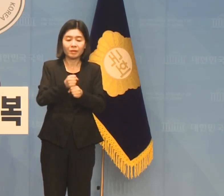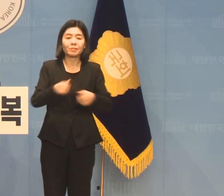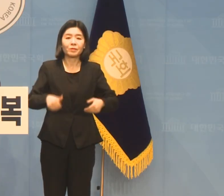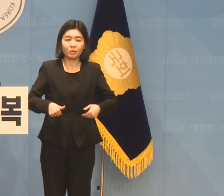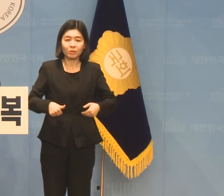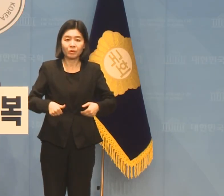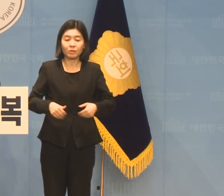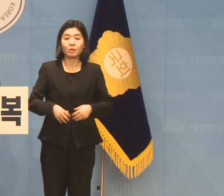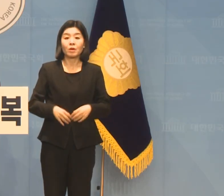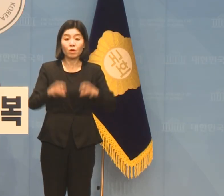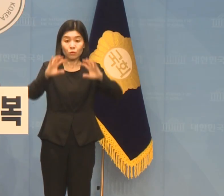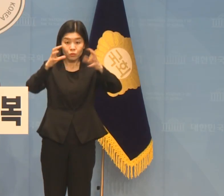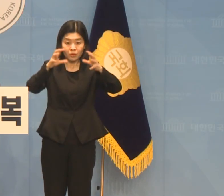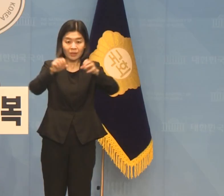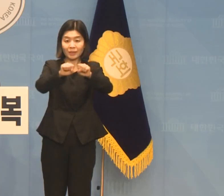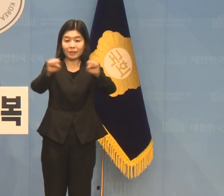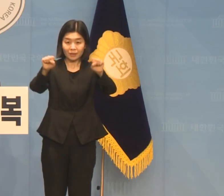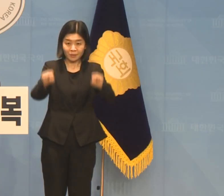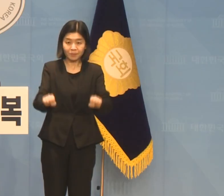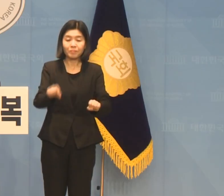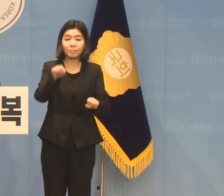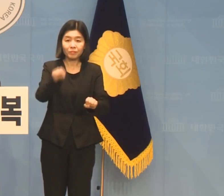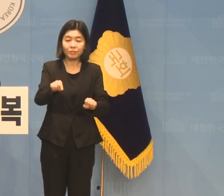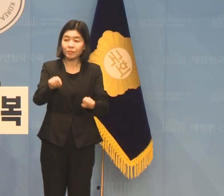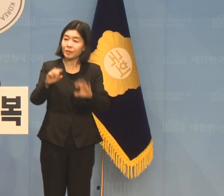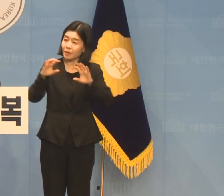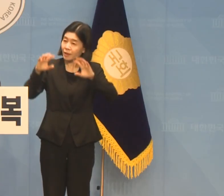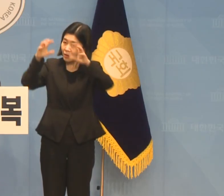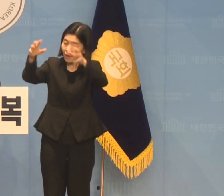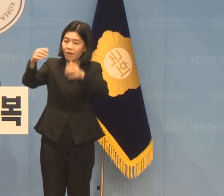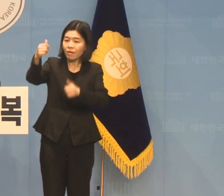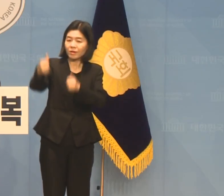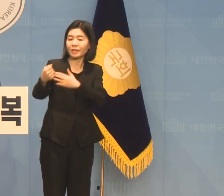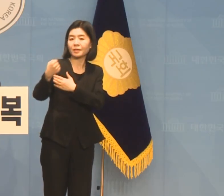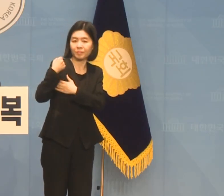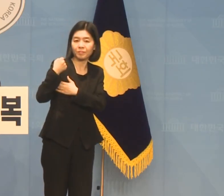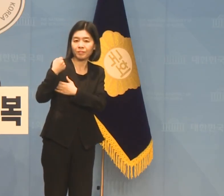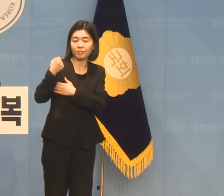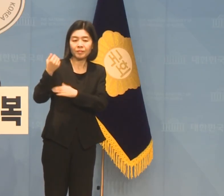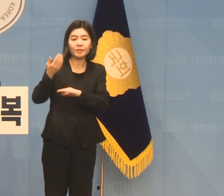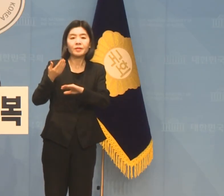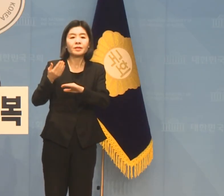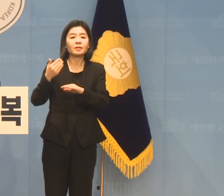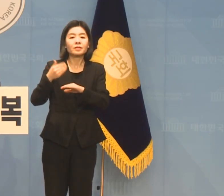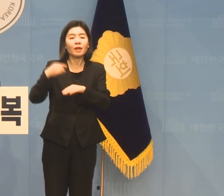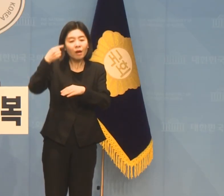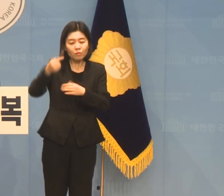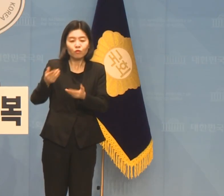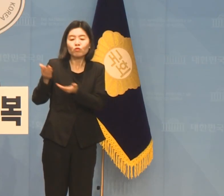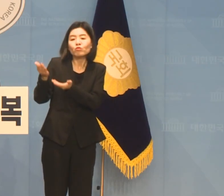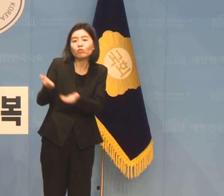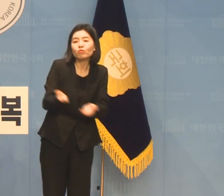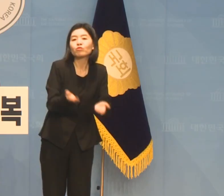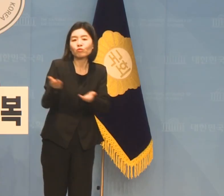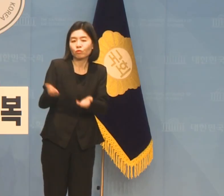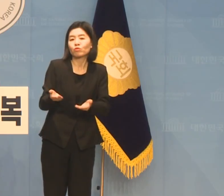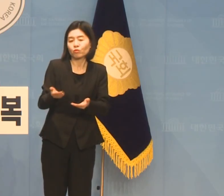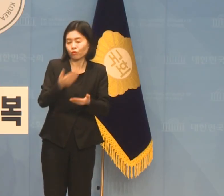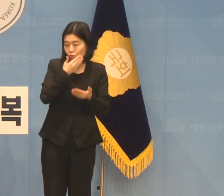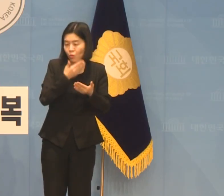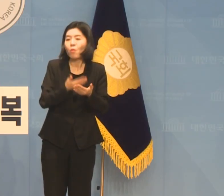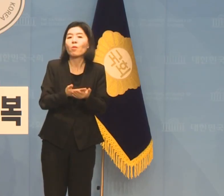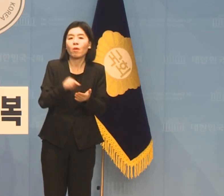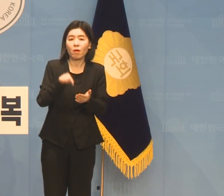시스템이야말로 글로벌 경쟁력이자 다음 세대에 물려줄 미래 자산이 될 것이기 때문입니다. 그러나 지금의